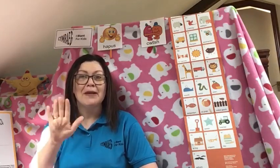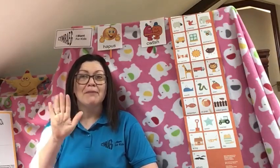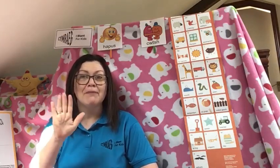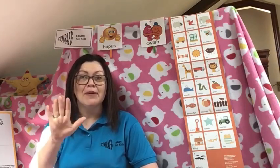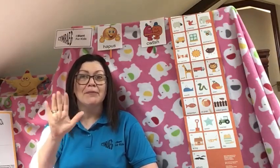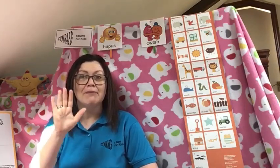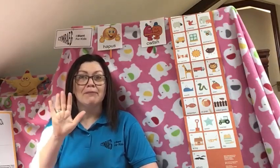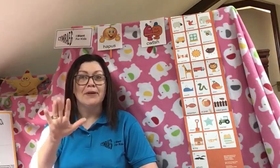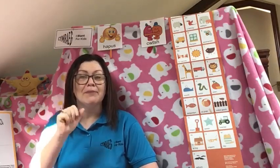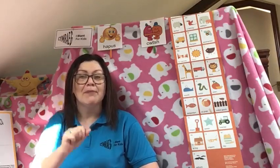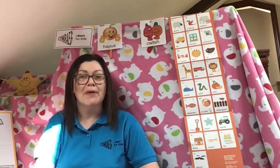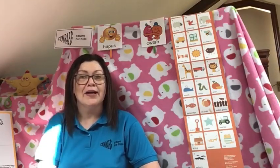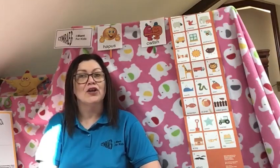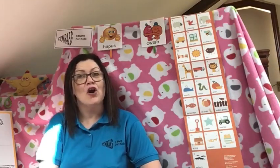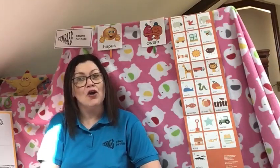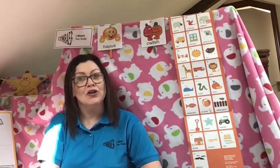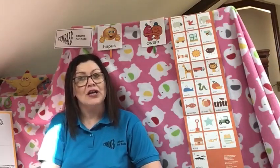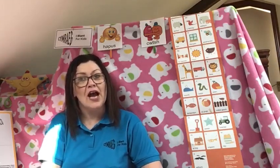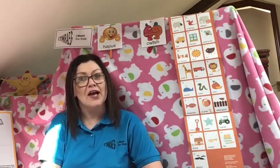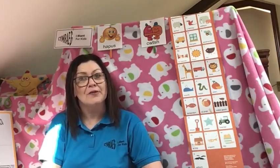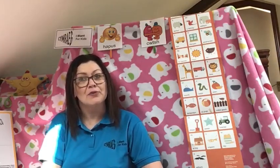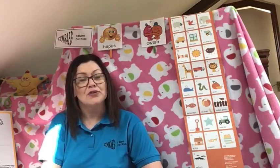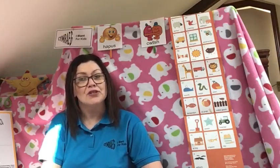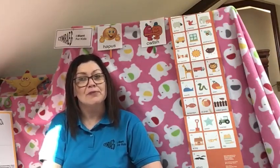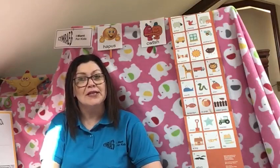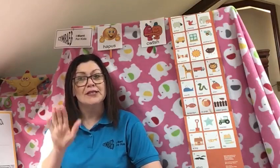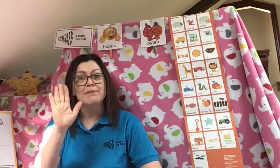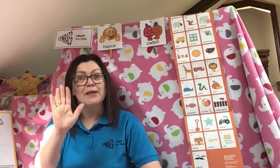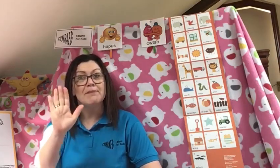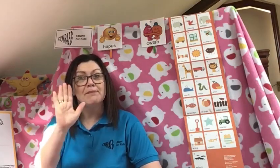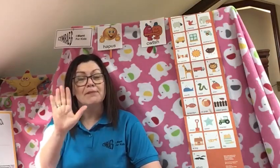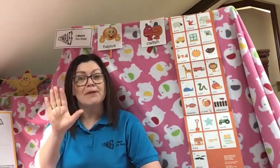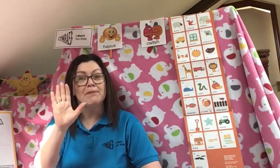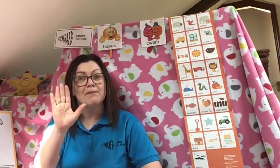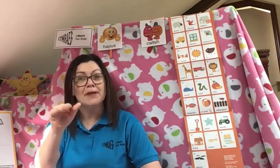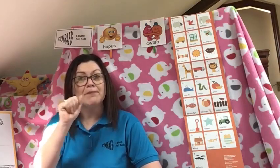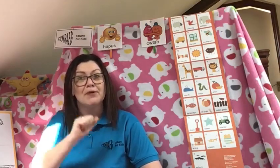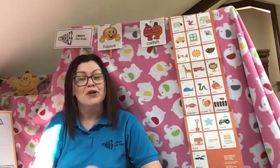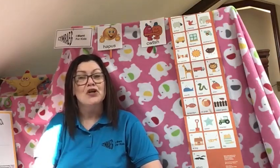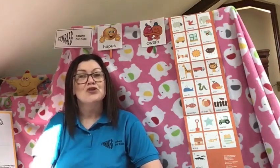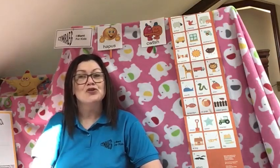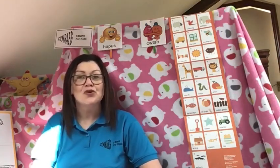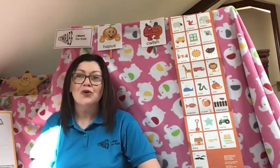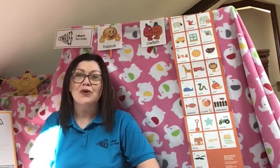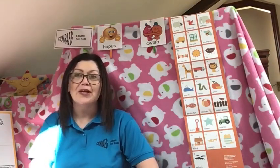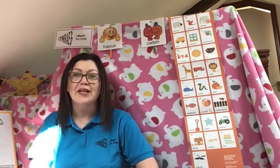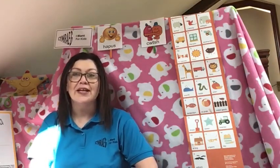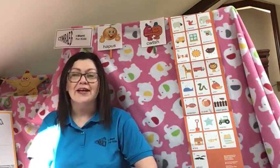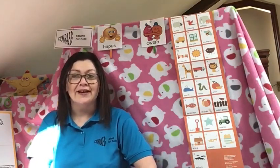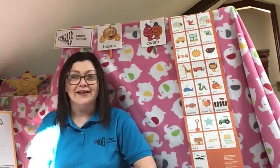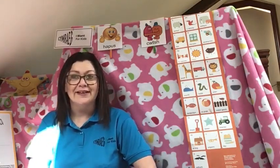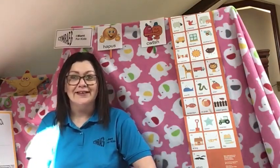bip, bip, bip. Mae'r corn ar y bws yn mynd bip, bip, bip, trwy